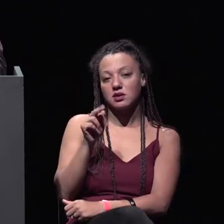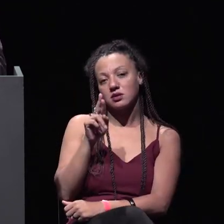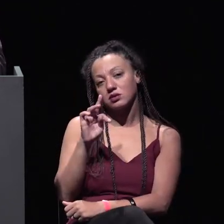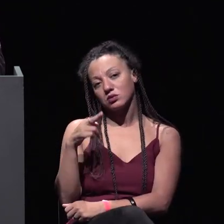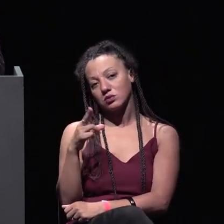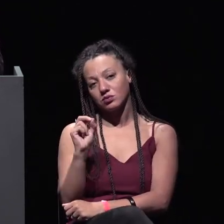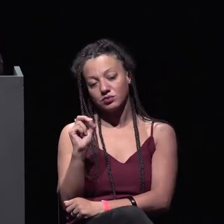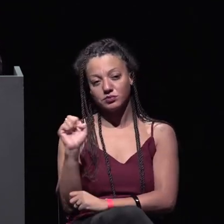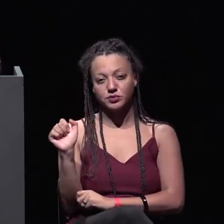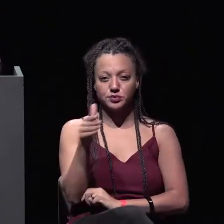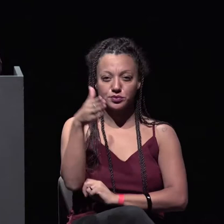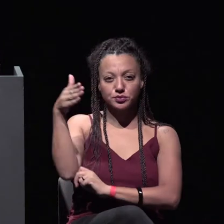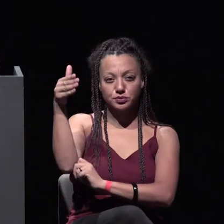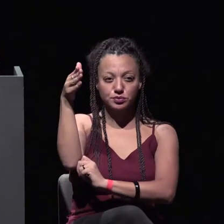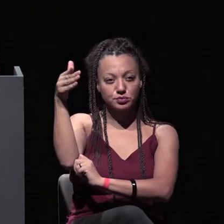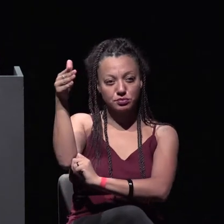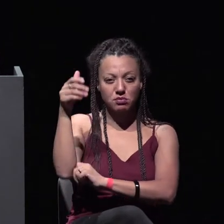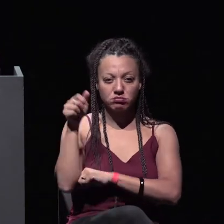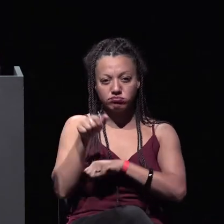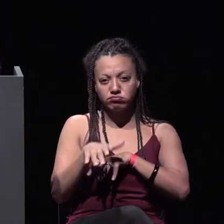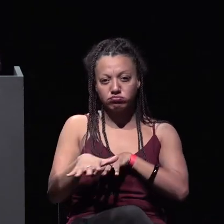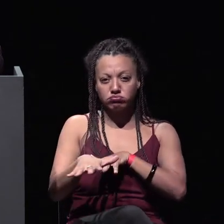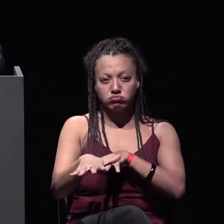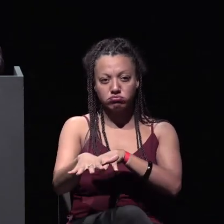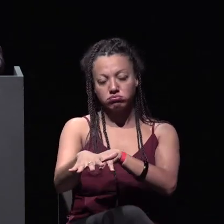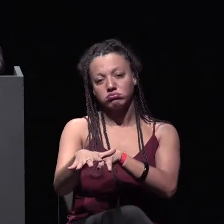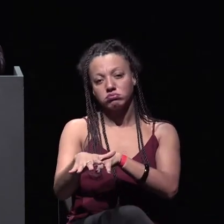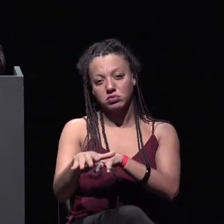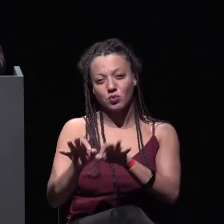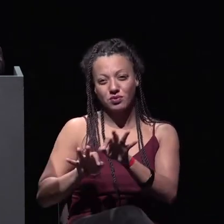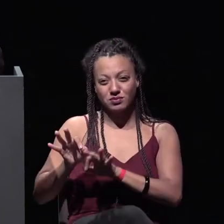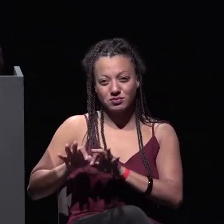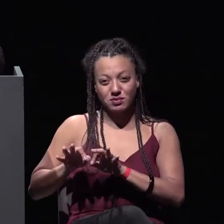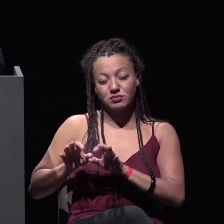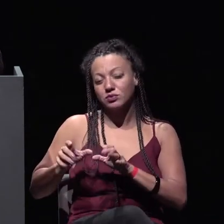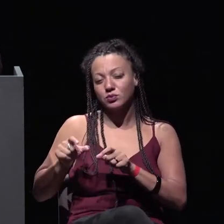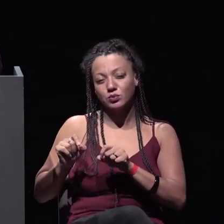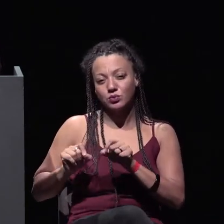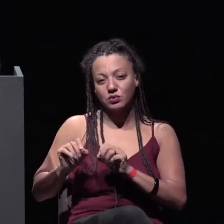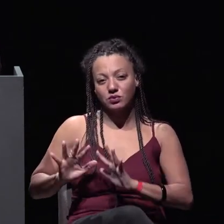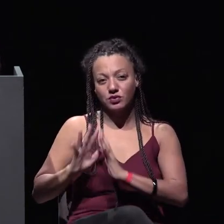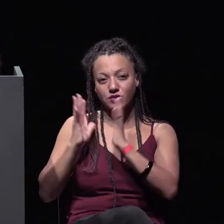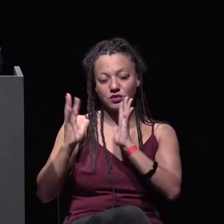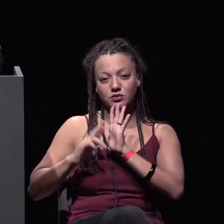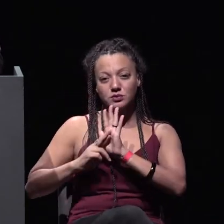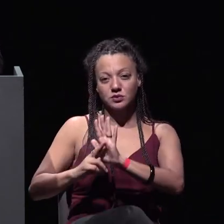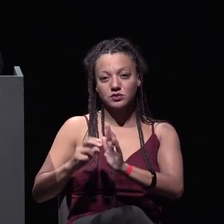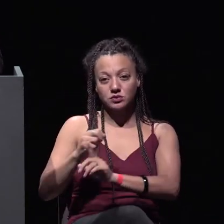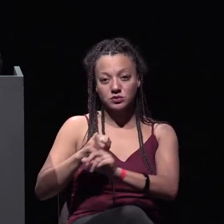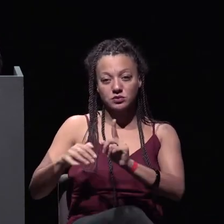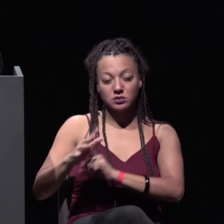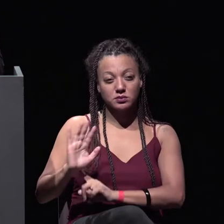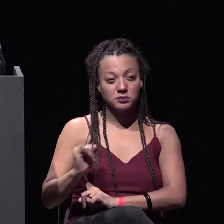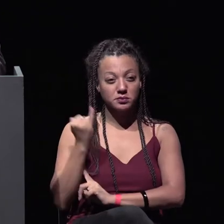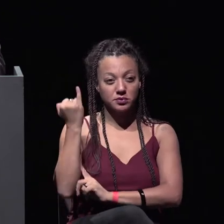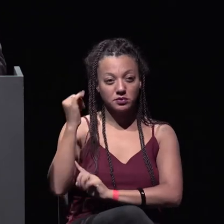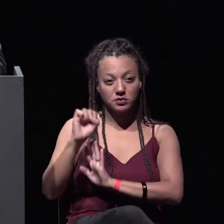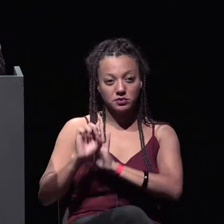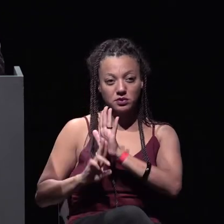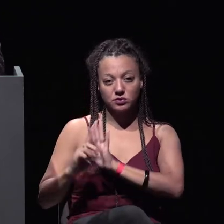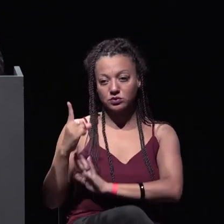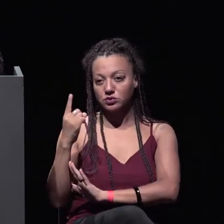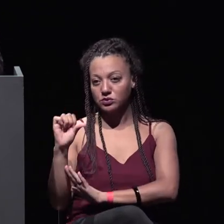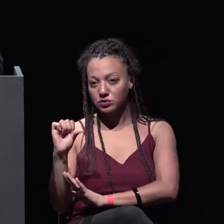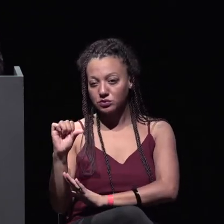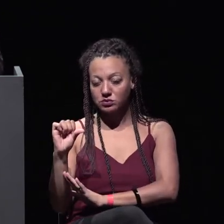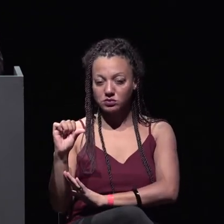parte em projeções oficiais organizadas pelas câmeras da que era um evento de representação social importante entre 1819